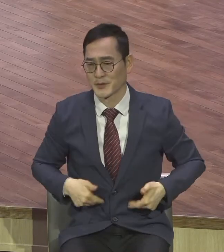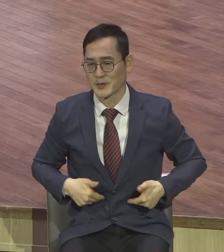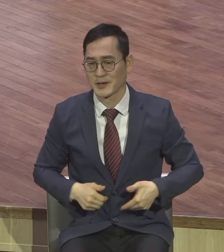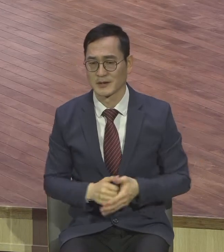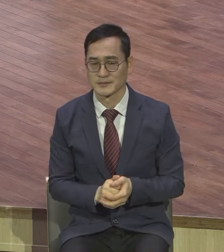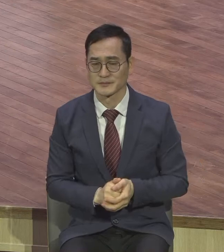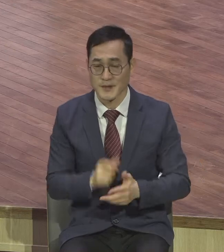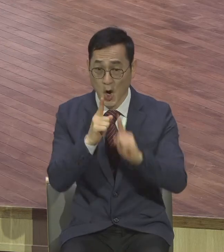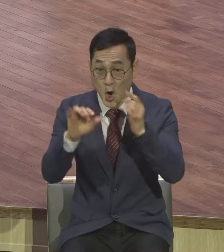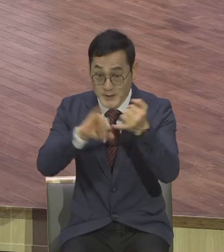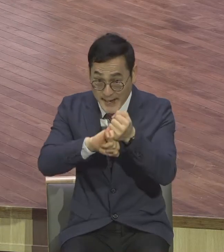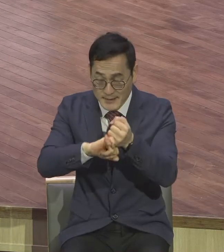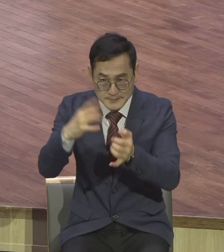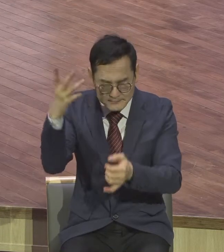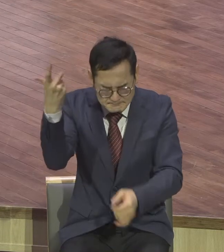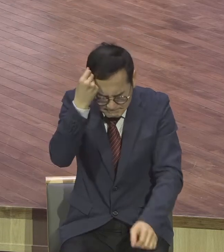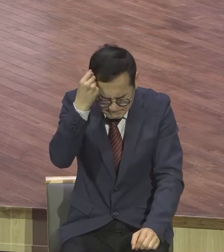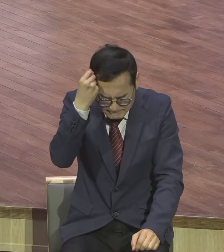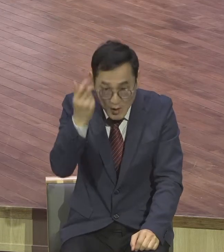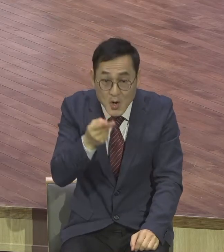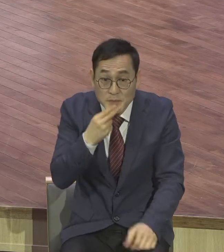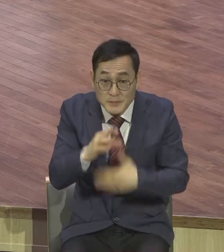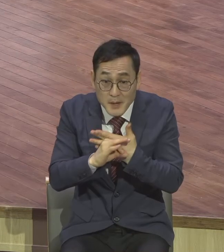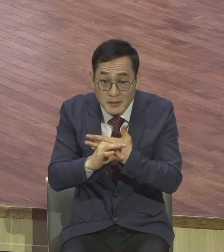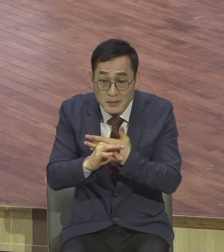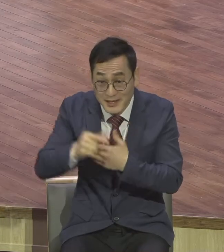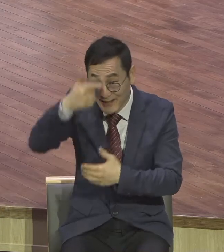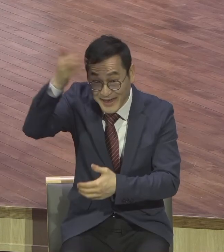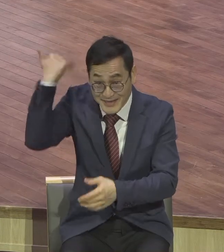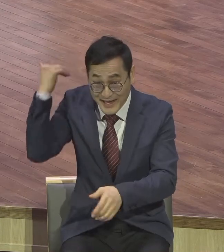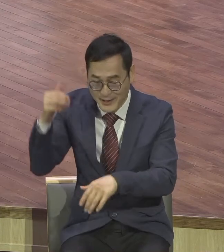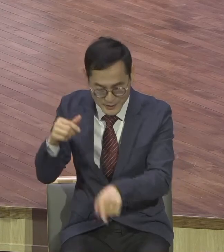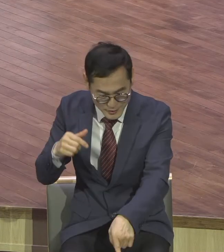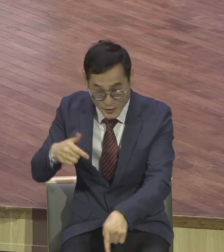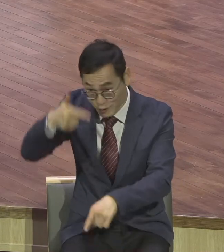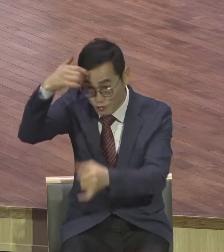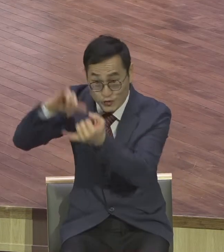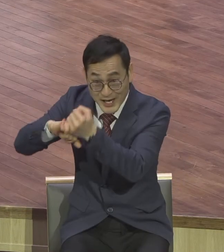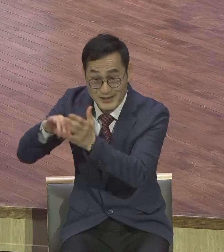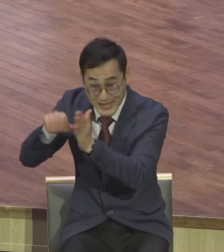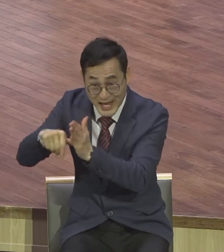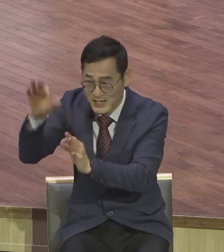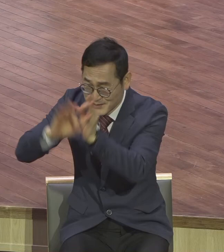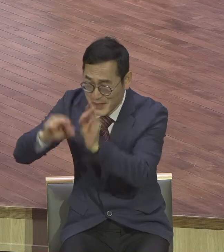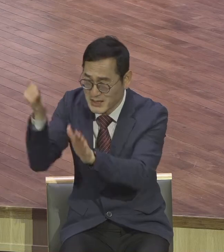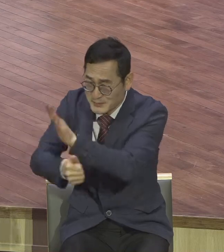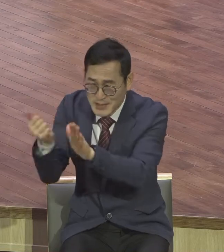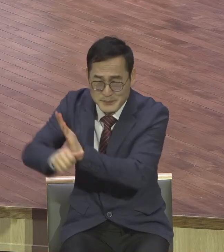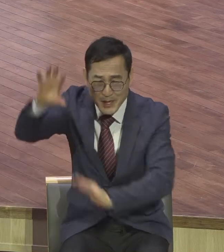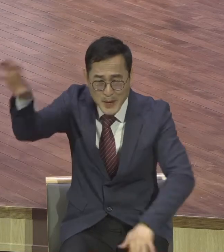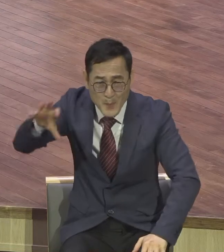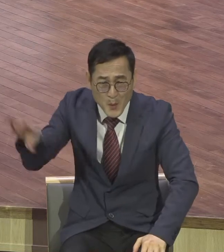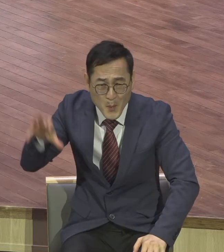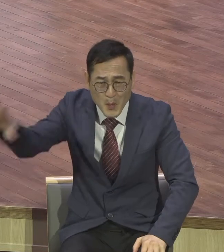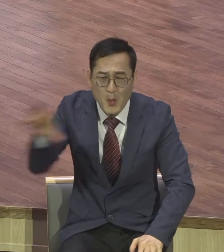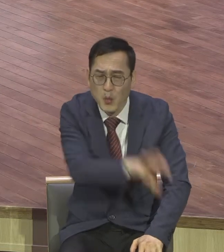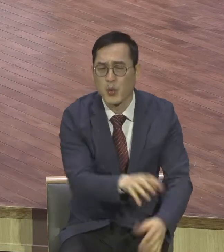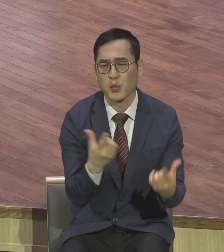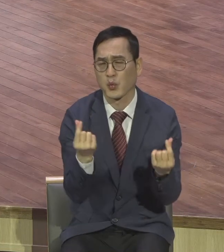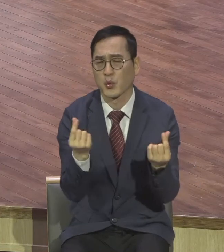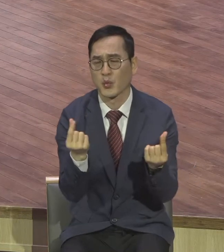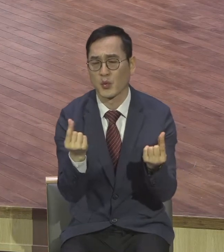각인되지 아니하면 사사시대의 실패를 반복한다. 성경이 얼마나 정확합니까? 언약